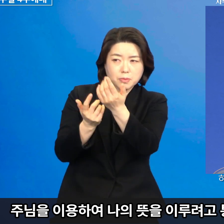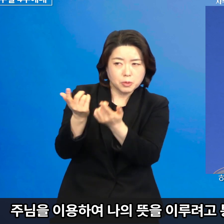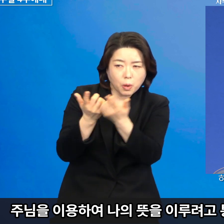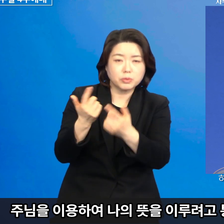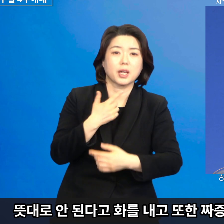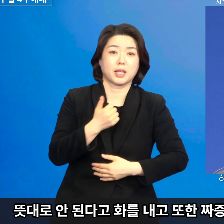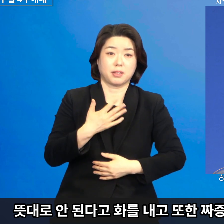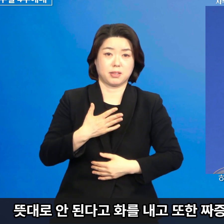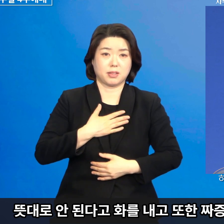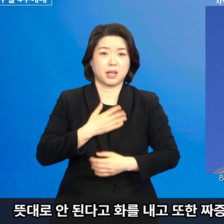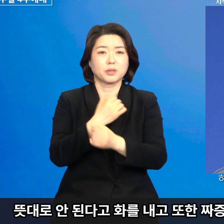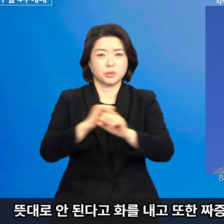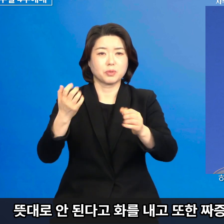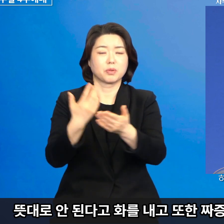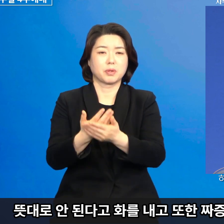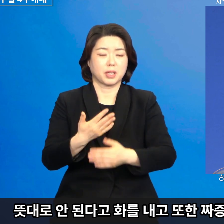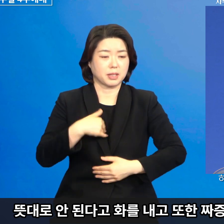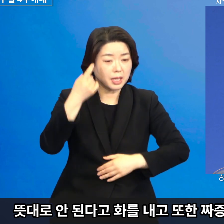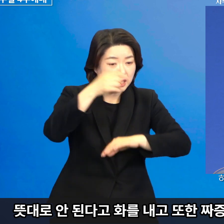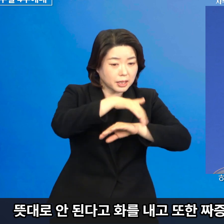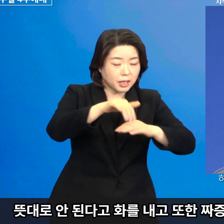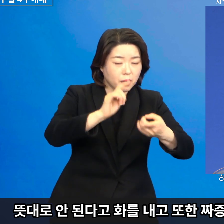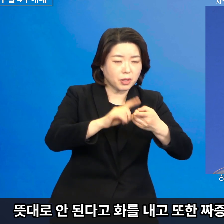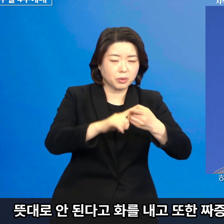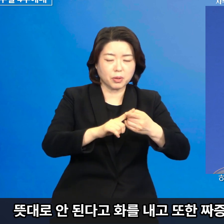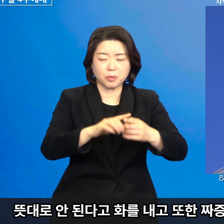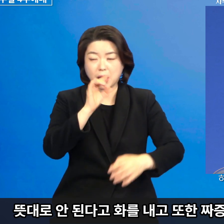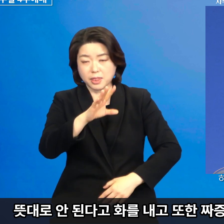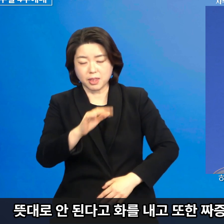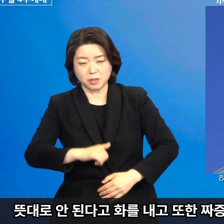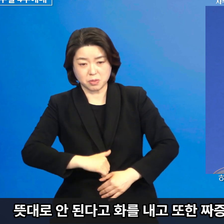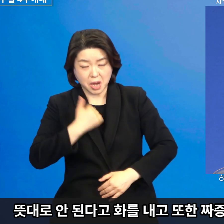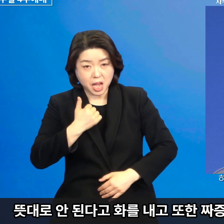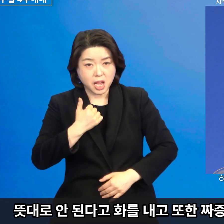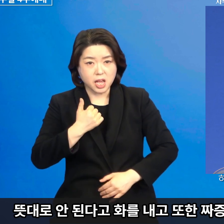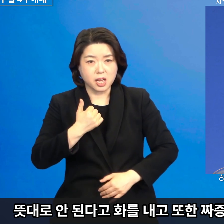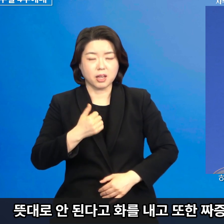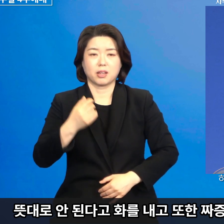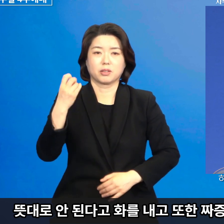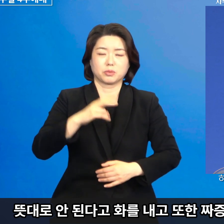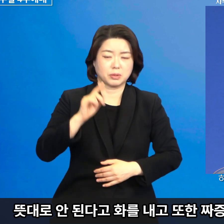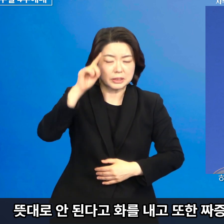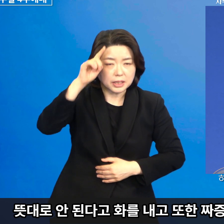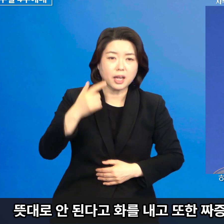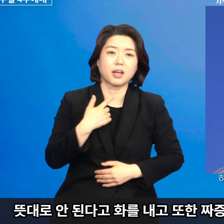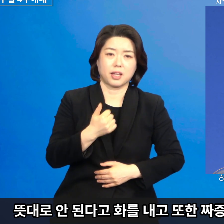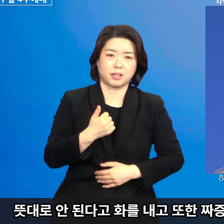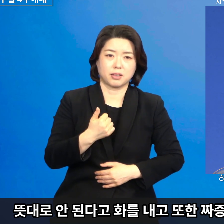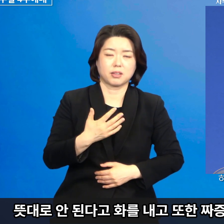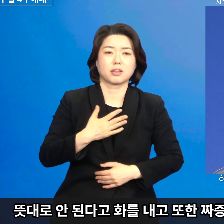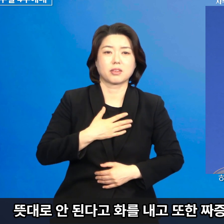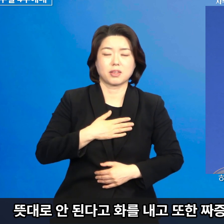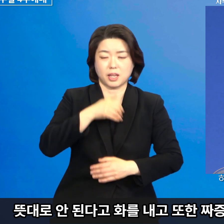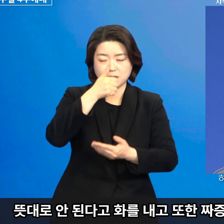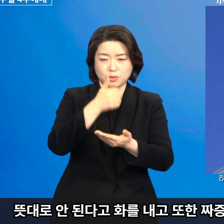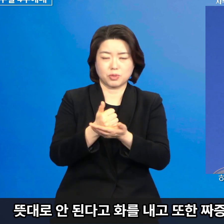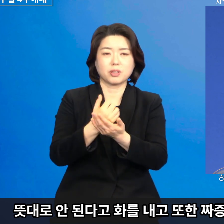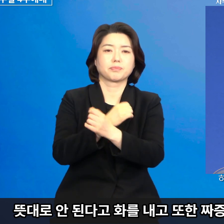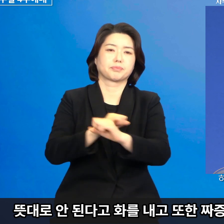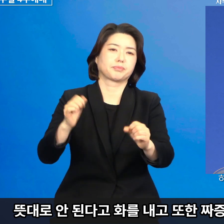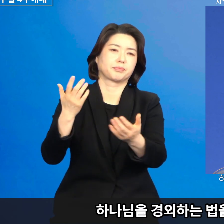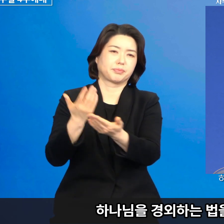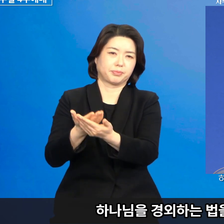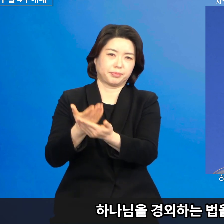주십시오. 뜻대로 안 된다고 화를 내고 또한 짜증을 냈던 나의 죄를 용서해